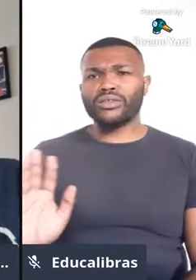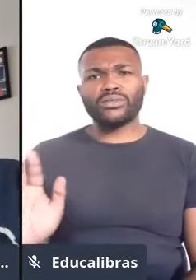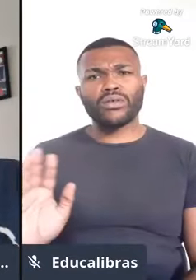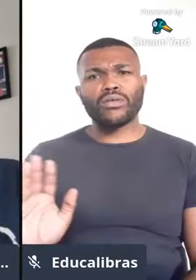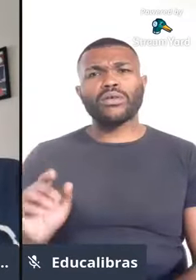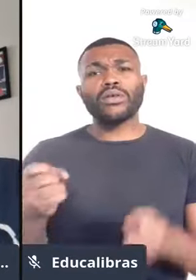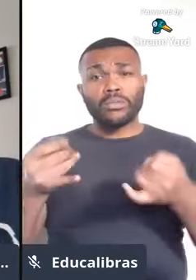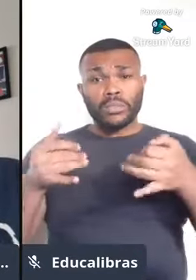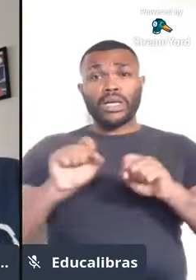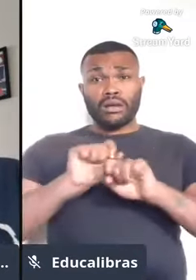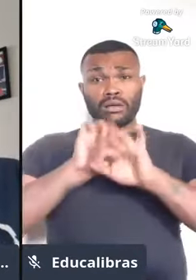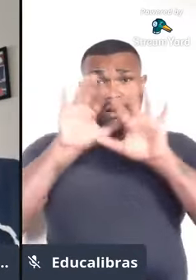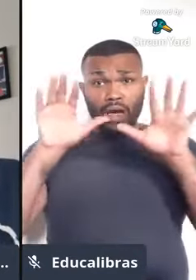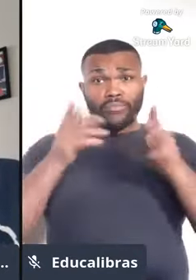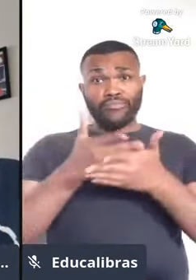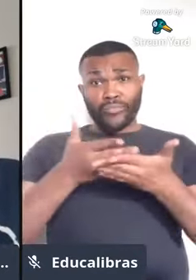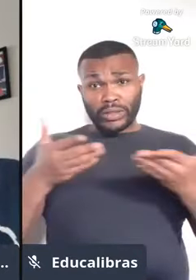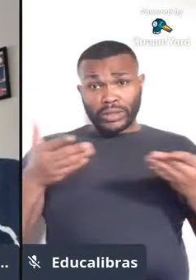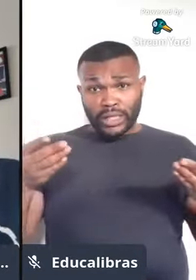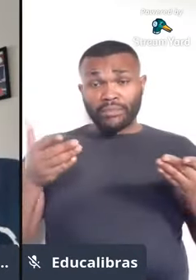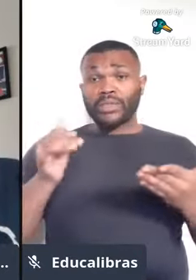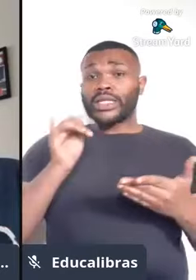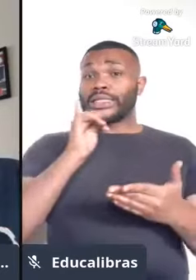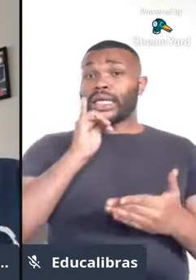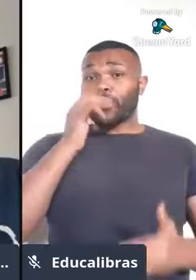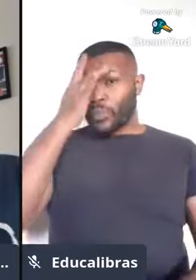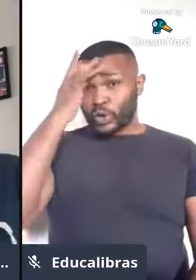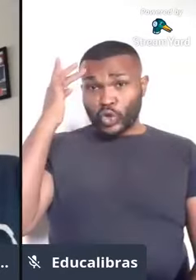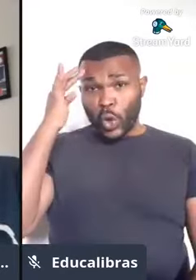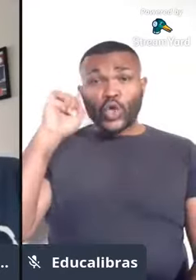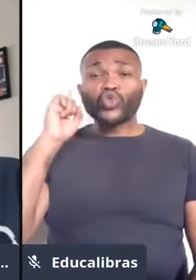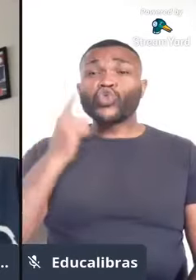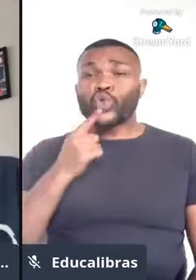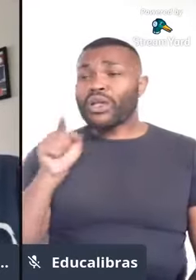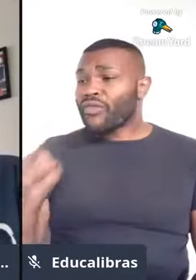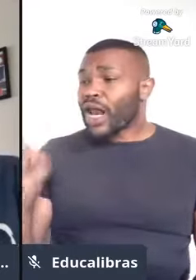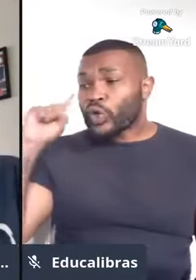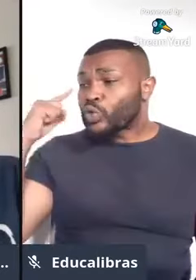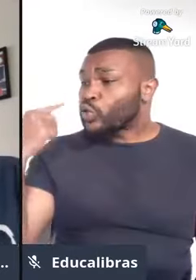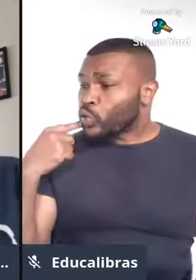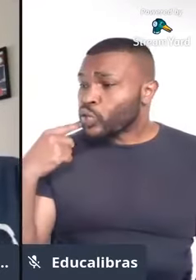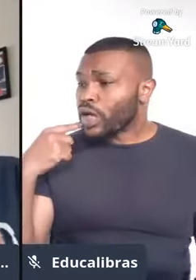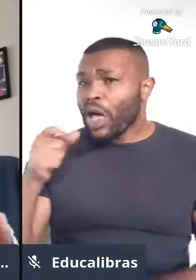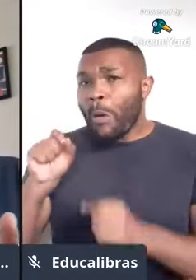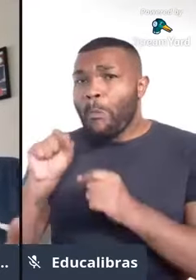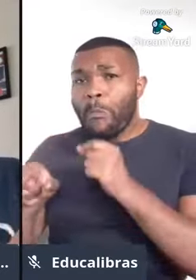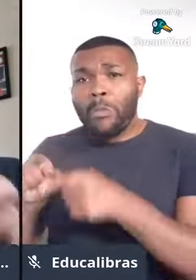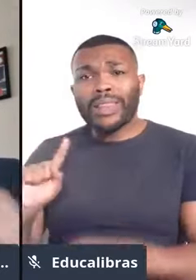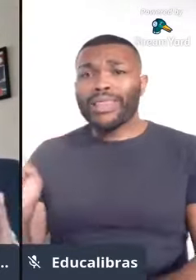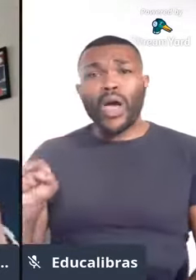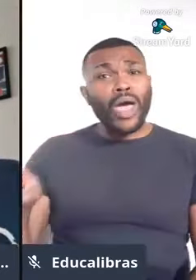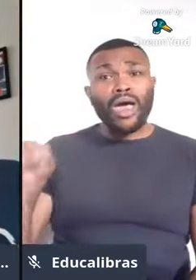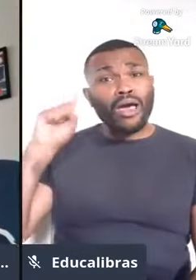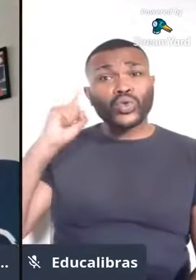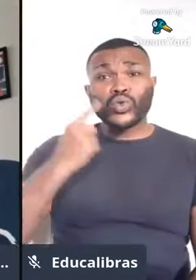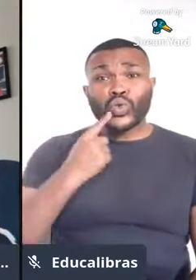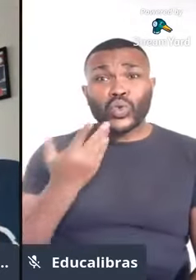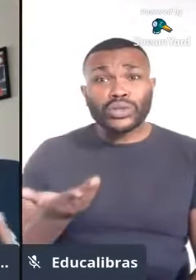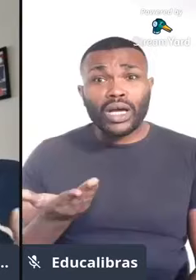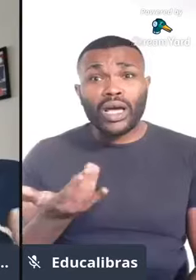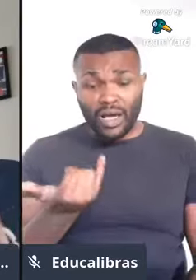todo mundo. Se você disser para uma pessoa surda que ela é surda, está ofendendo a pessoa, porque ela é surda. Se você disser para mim,